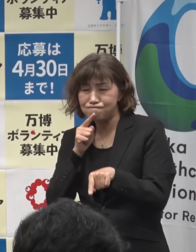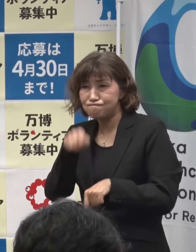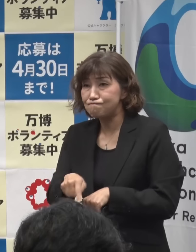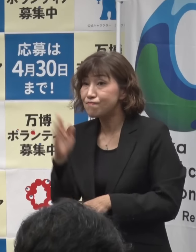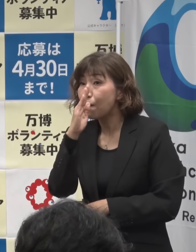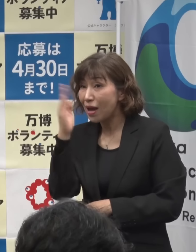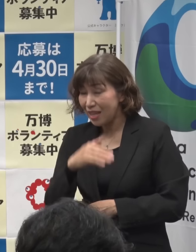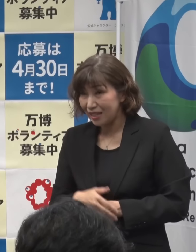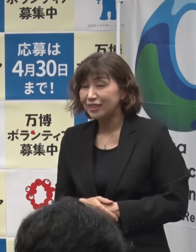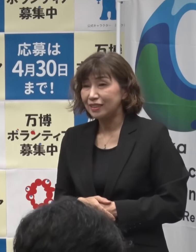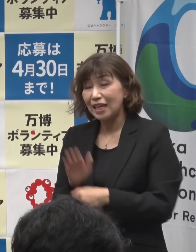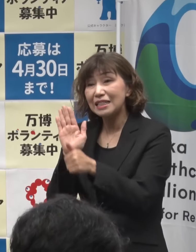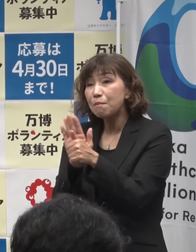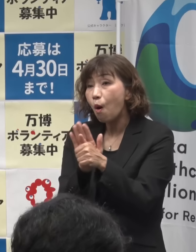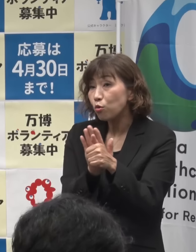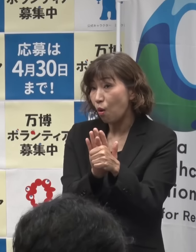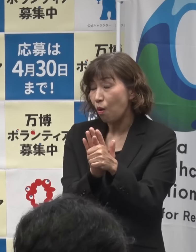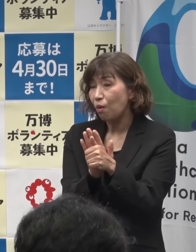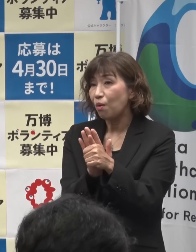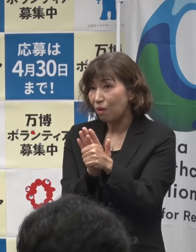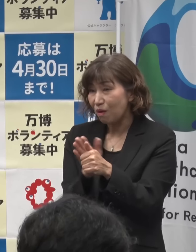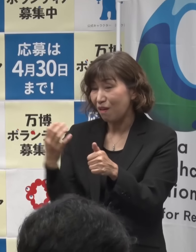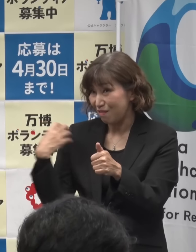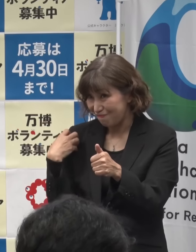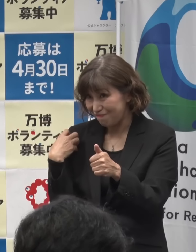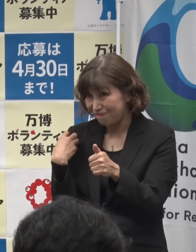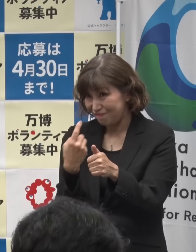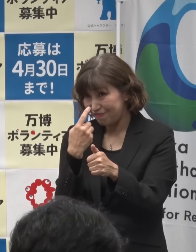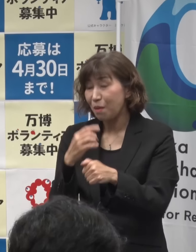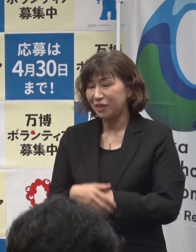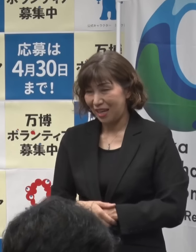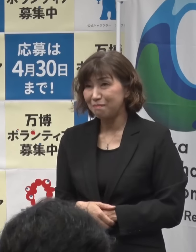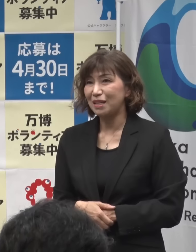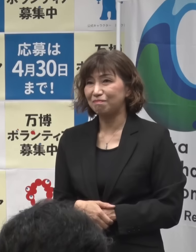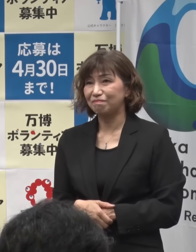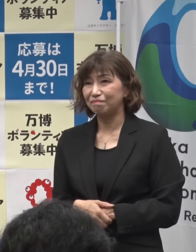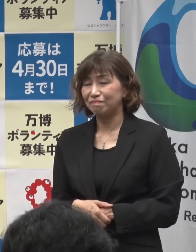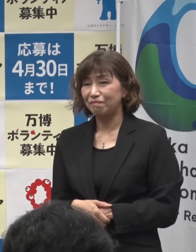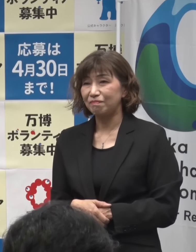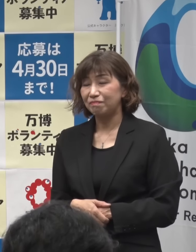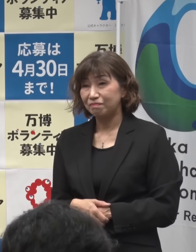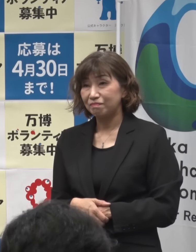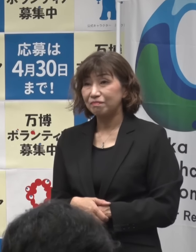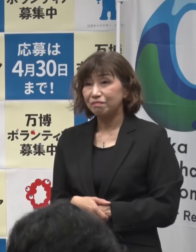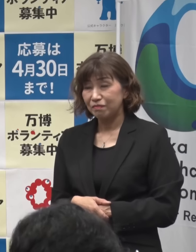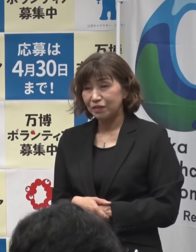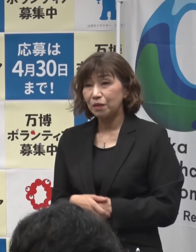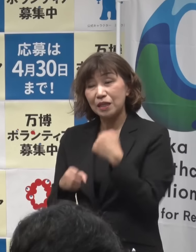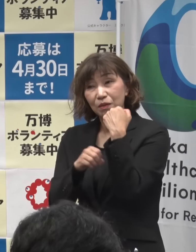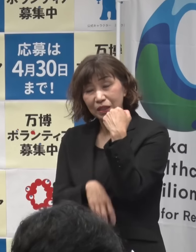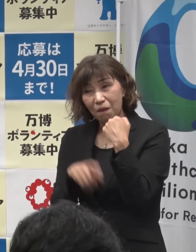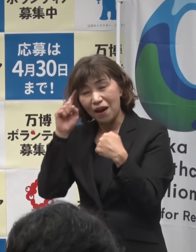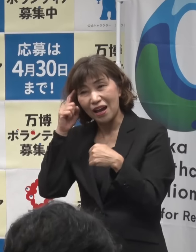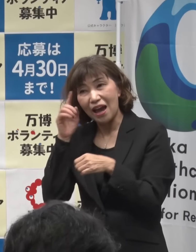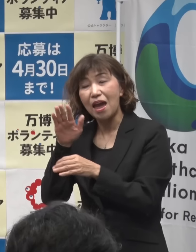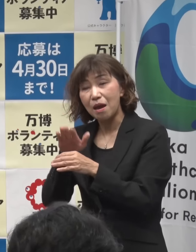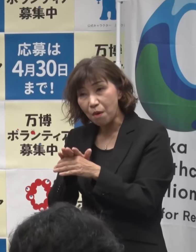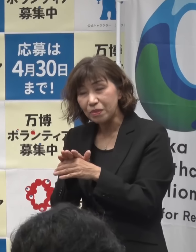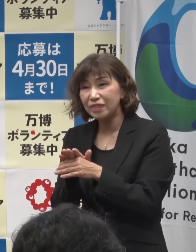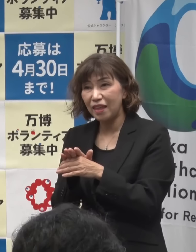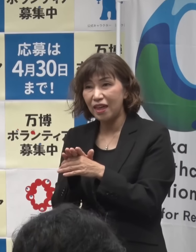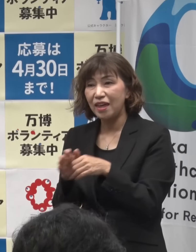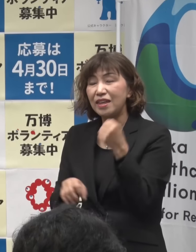市町村においてはサポートをしていくという立場だろうというふうに思っています。ですので、まあ、基本的にそういった観点からあの大阪府として基礎